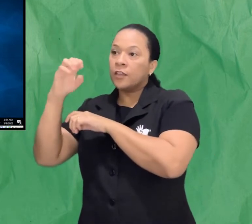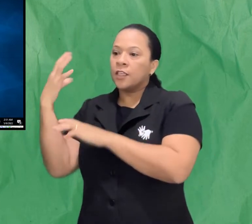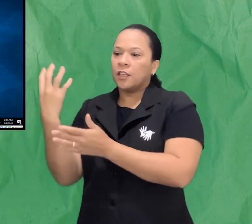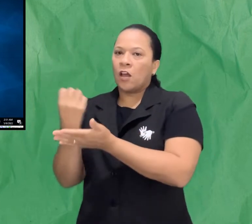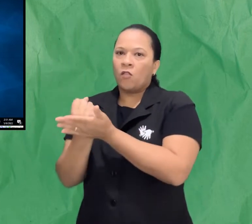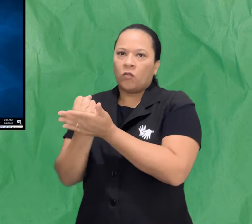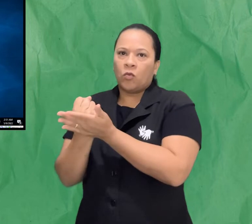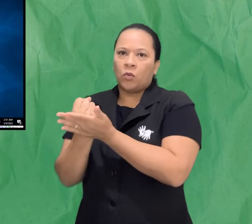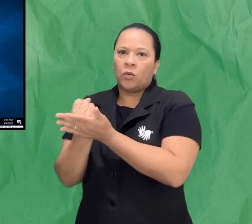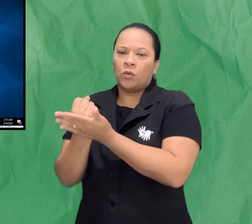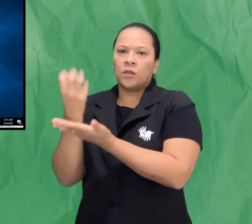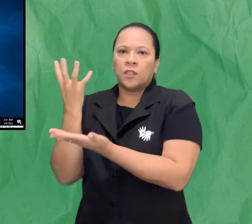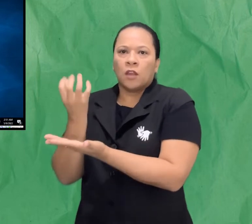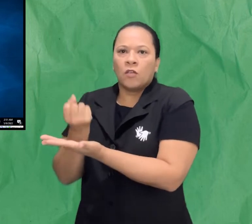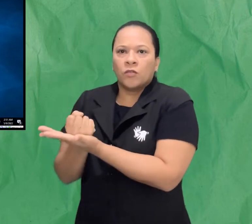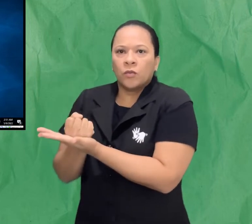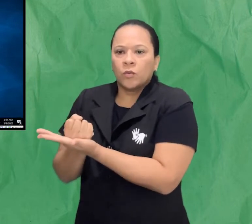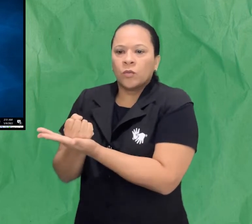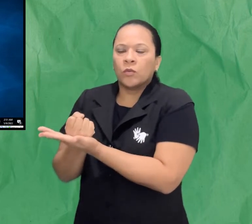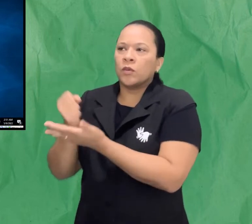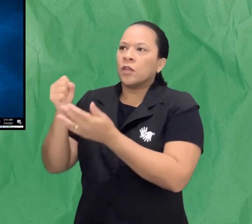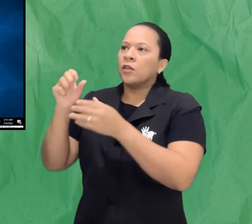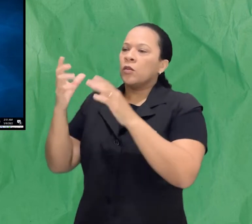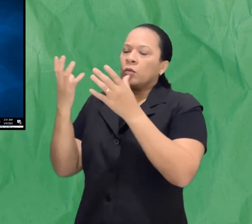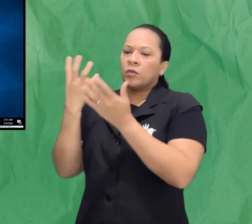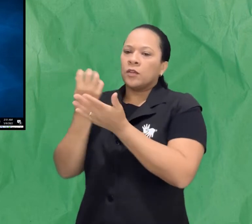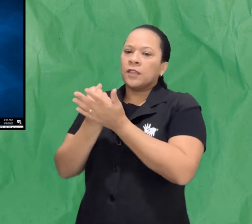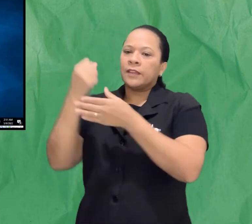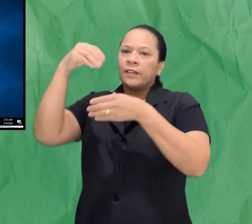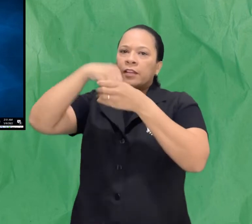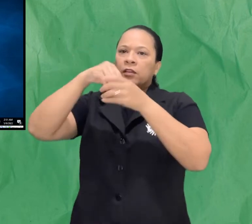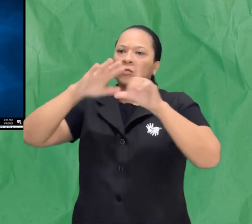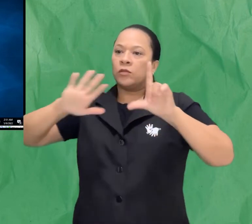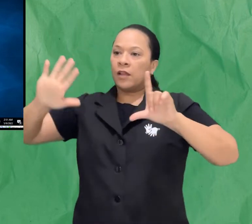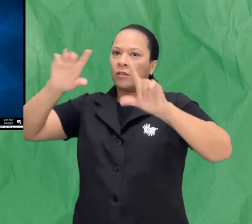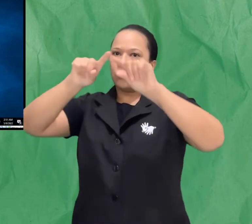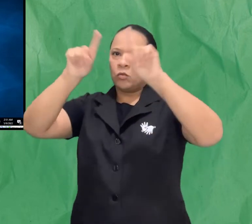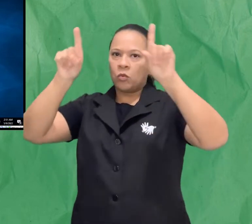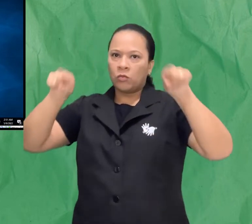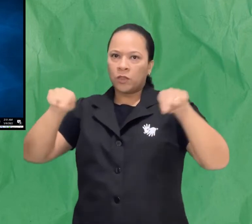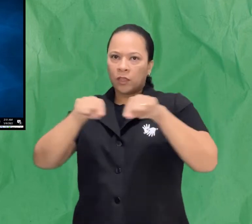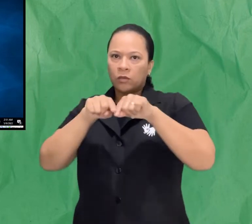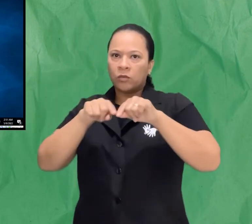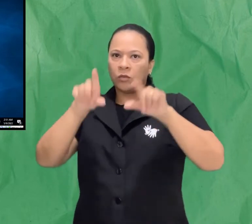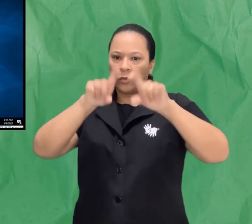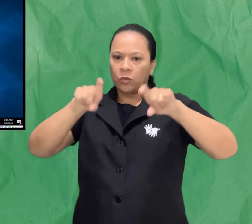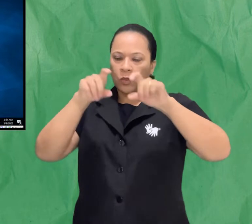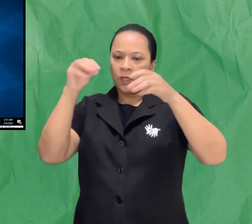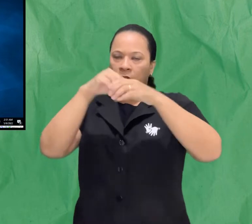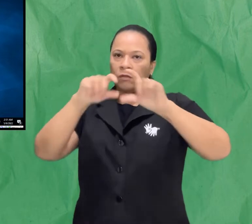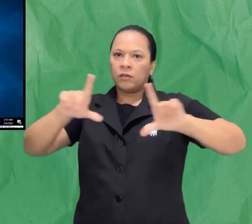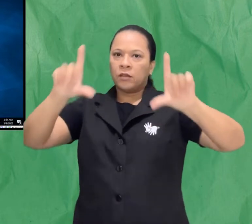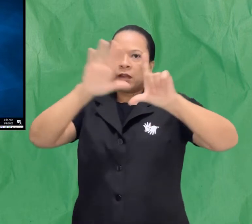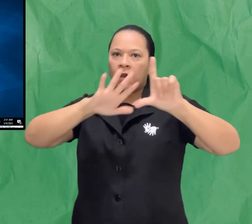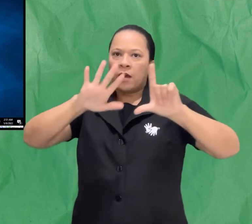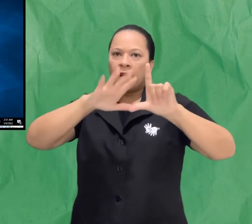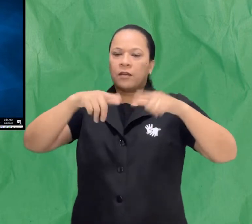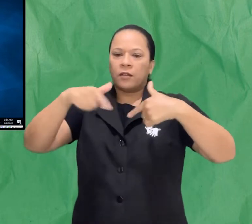Save. Aí eu vou salvar aqui na área de trabalho, Desktop. E vou colocar o nome do arquivo. Por exemplo,